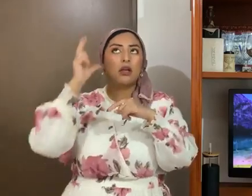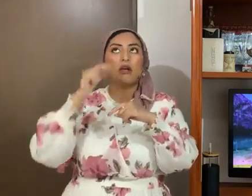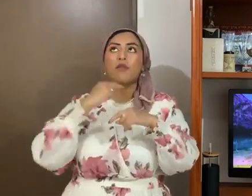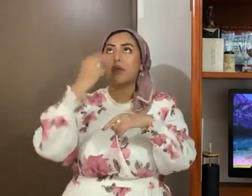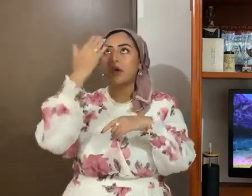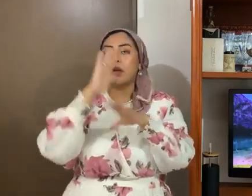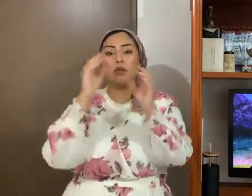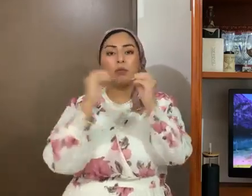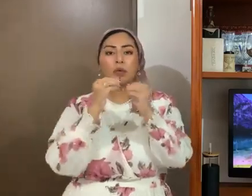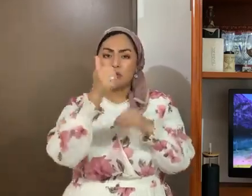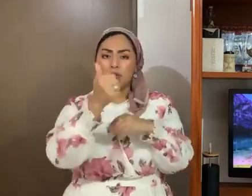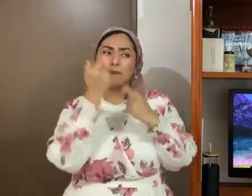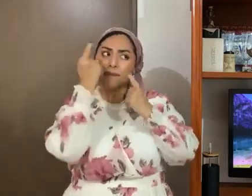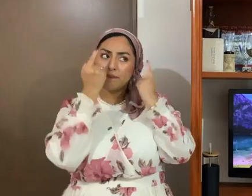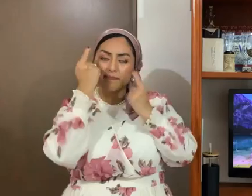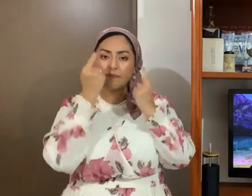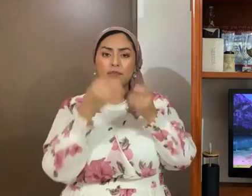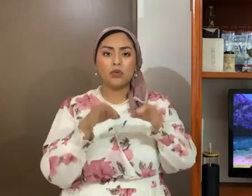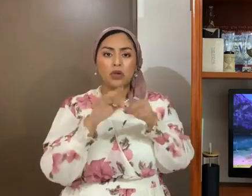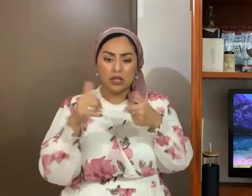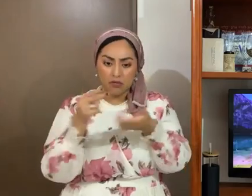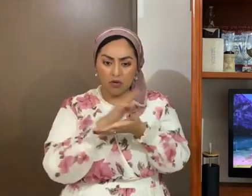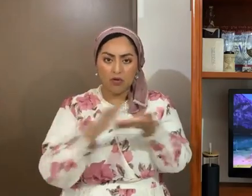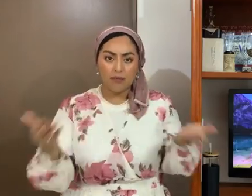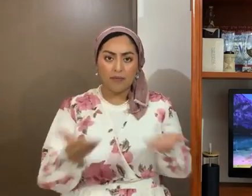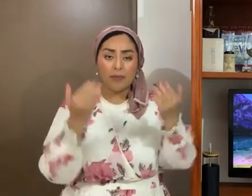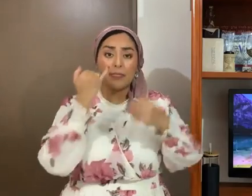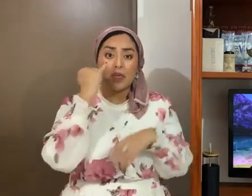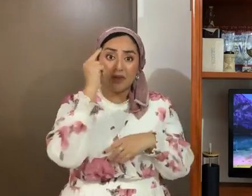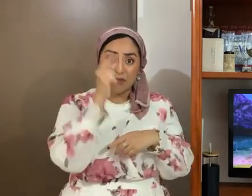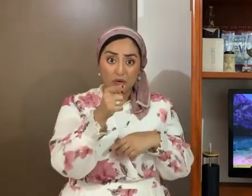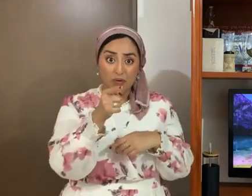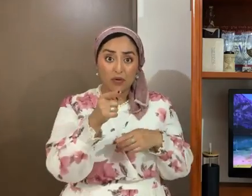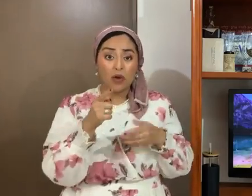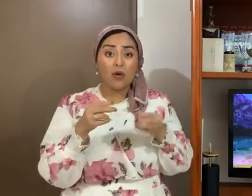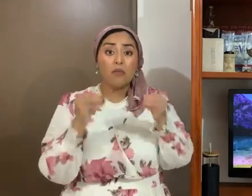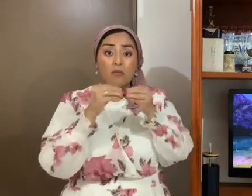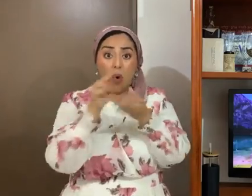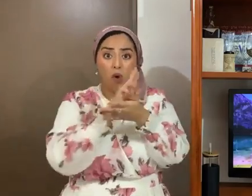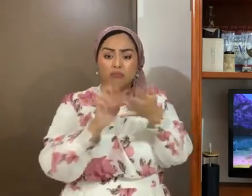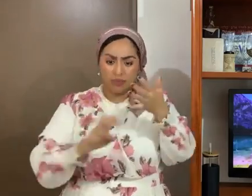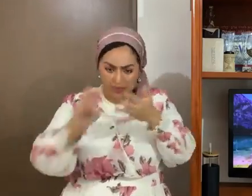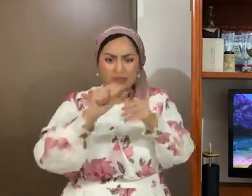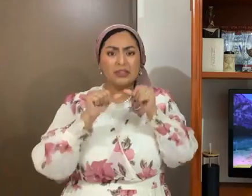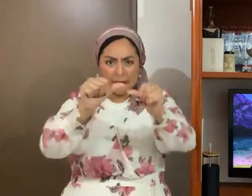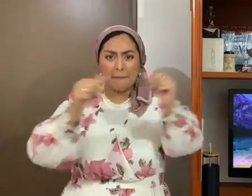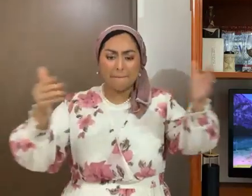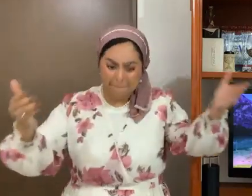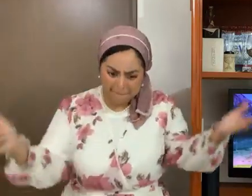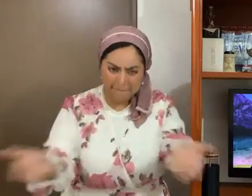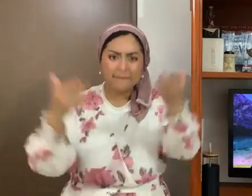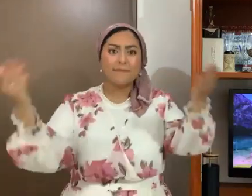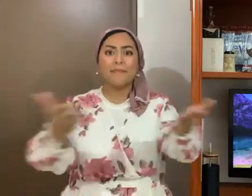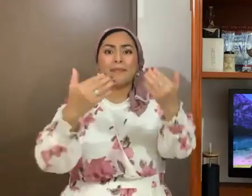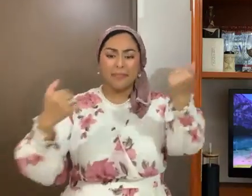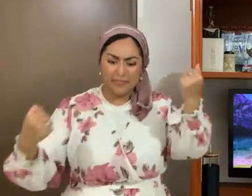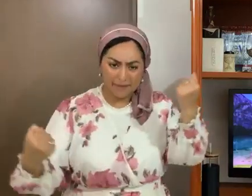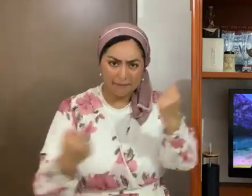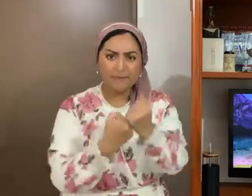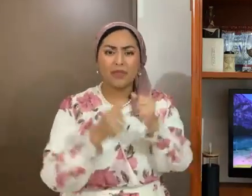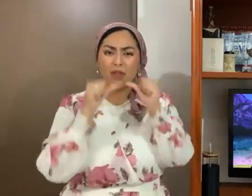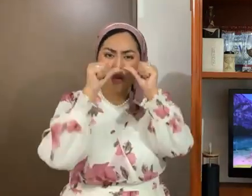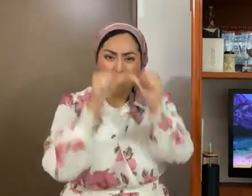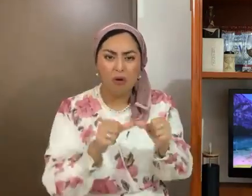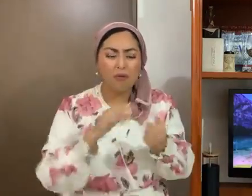perdió. Reflexionemos, amados Sahim. Si tú estás en camino de santificación, sigue santificando y sigue